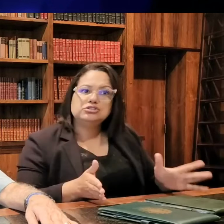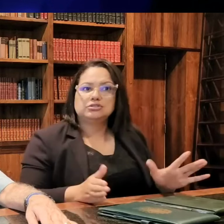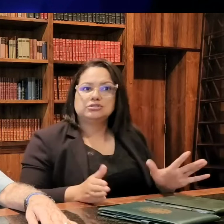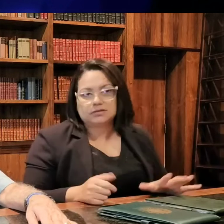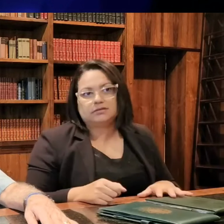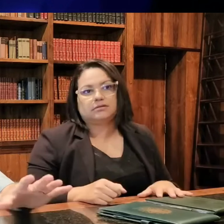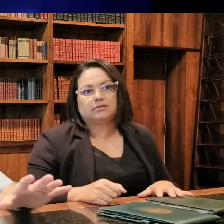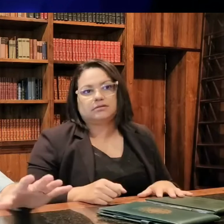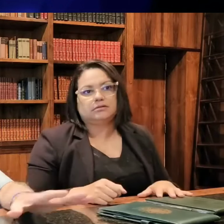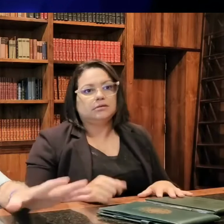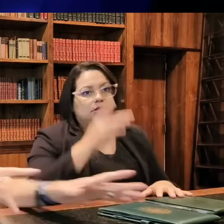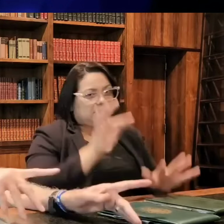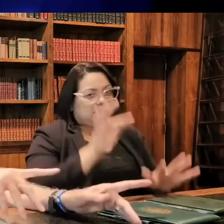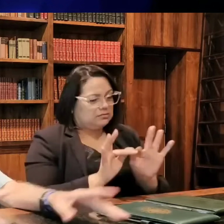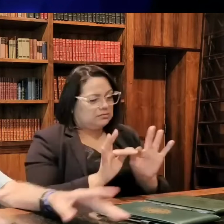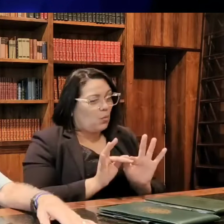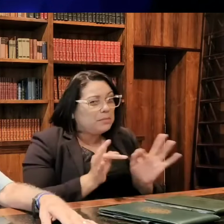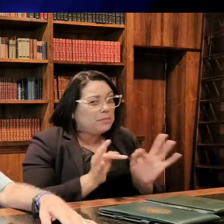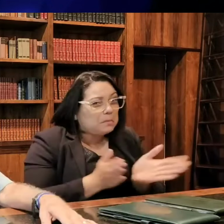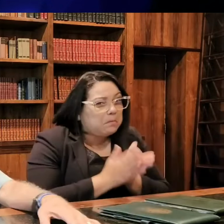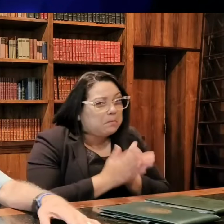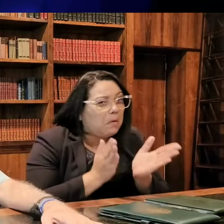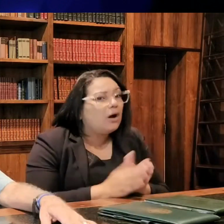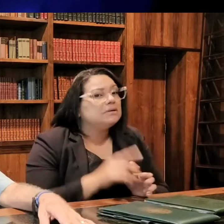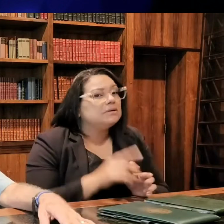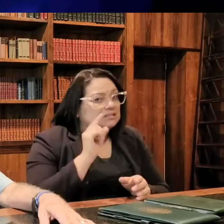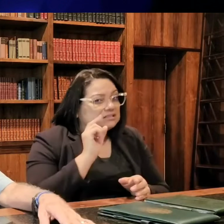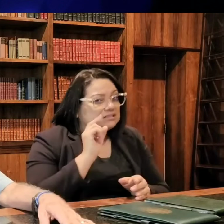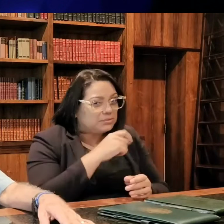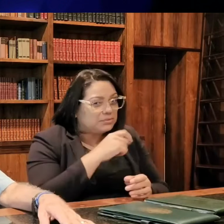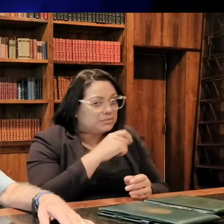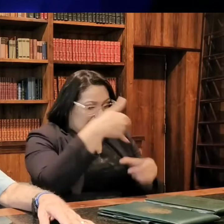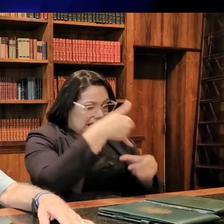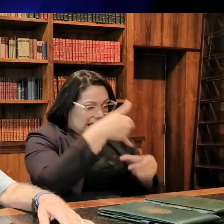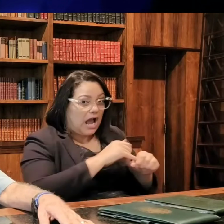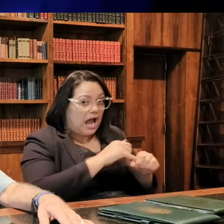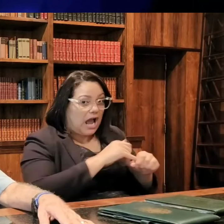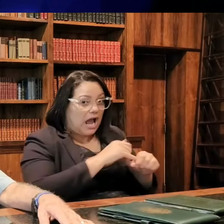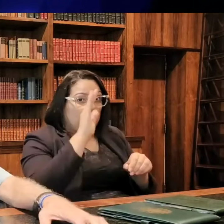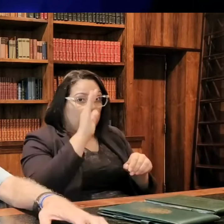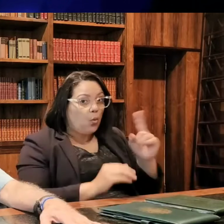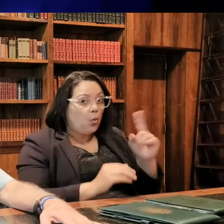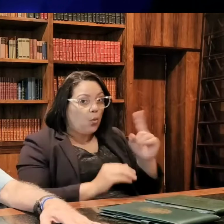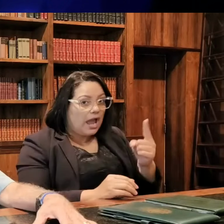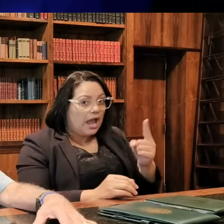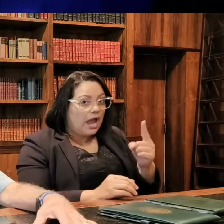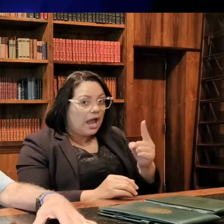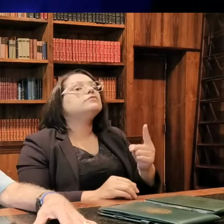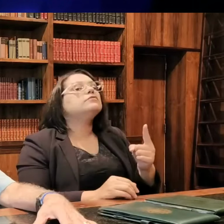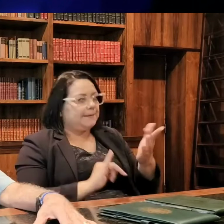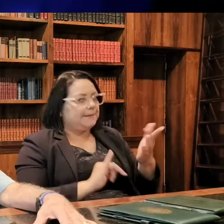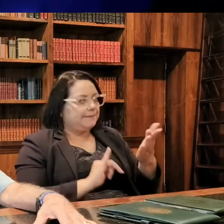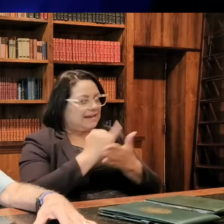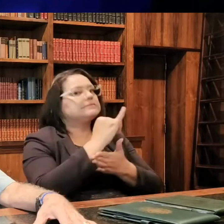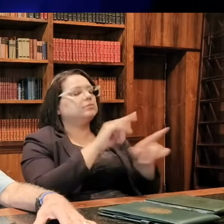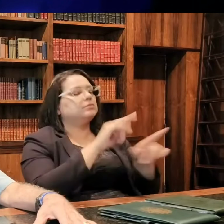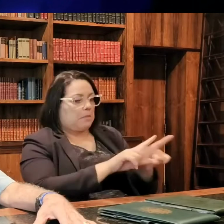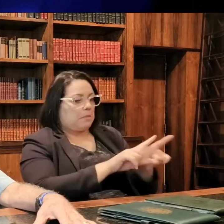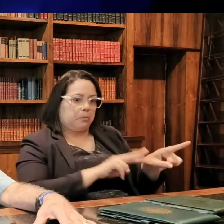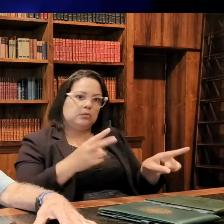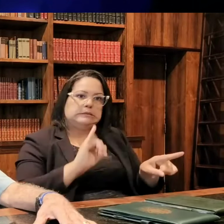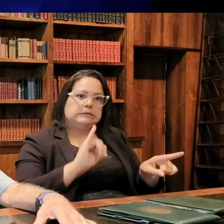Os mais humildes vão sentir aqui que quando se aumenta em quase R$ 1 o preço da gasolina, isso impacta a inflação também.